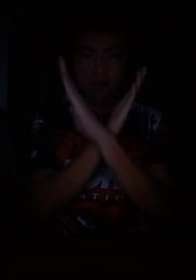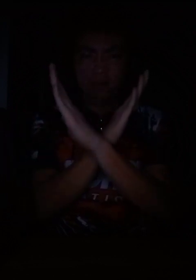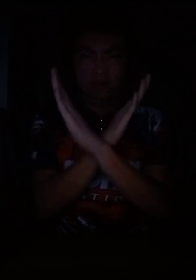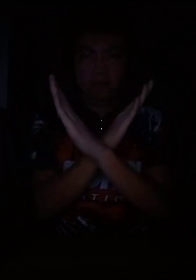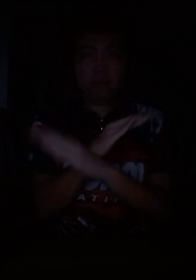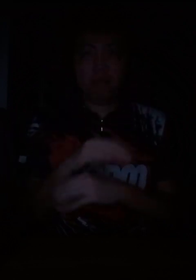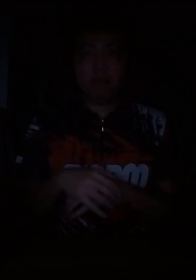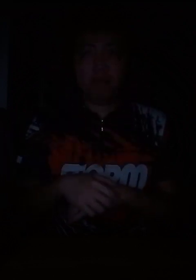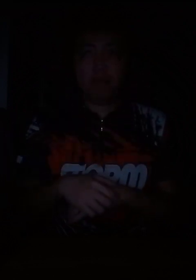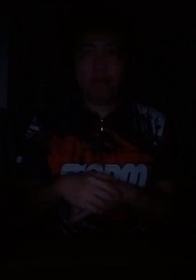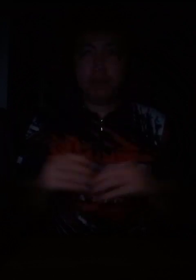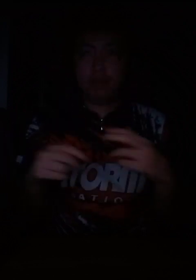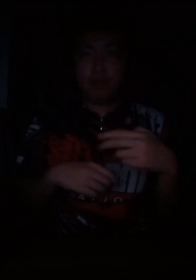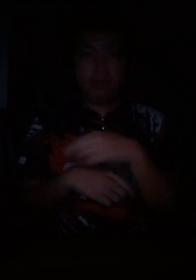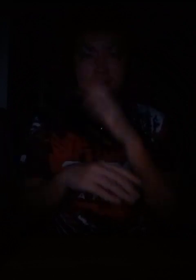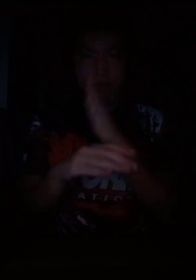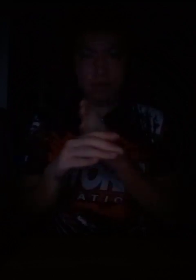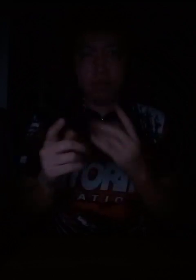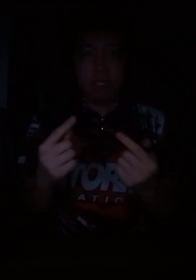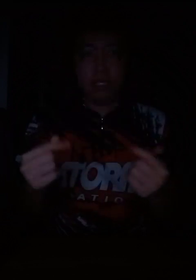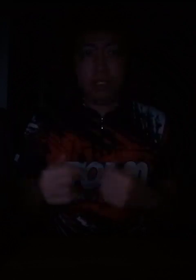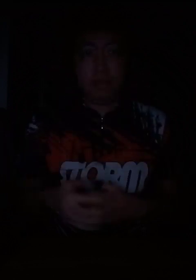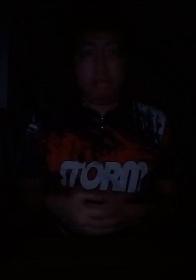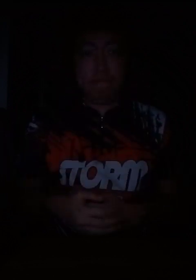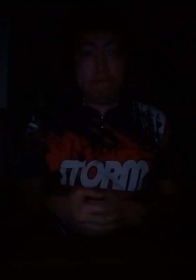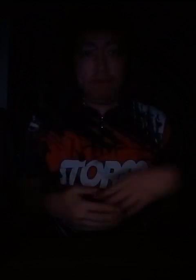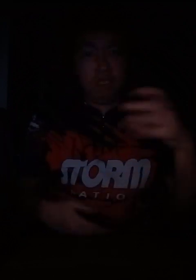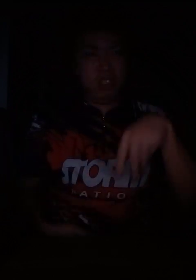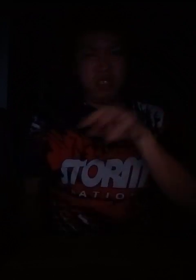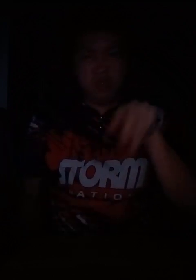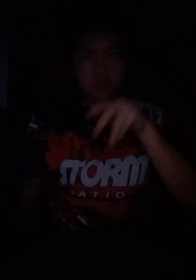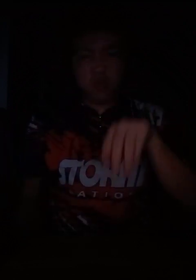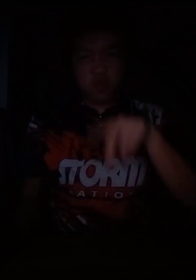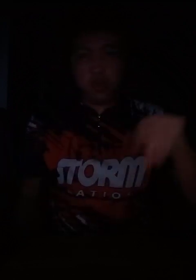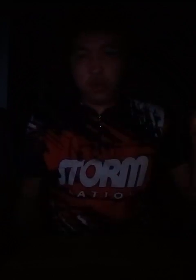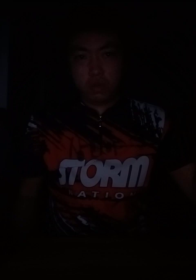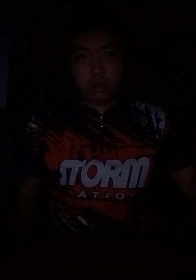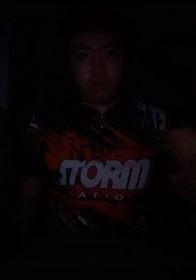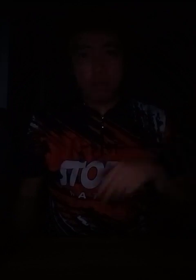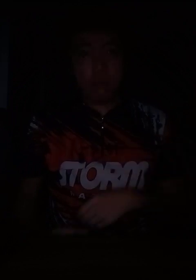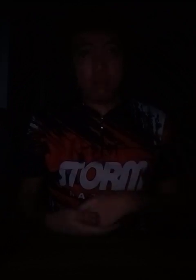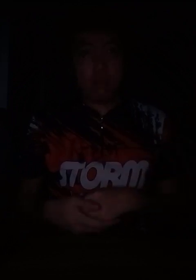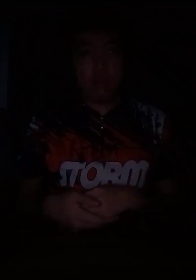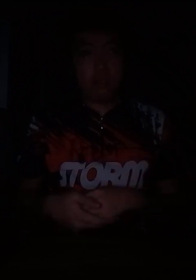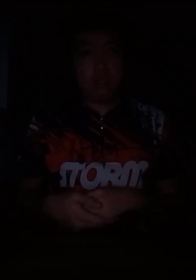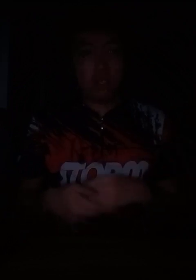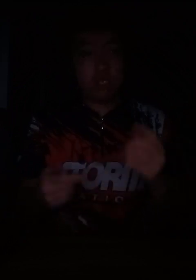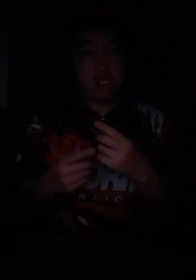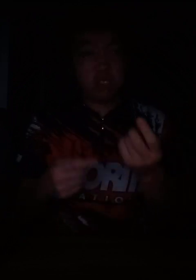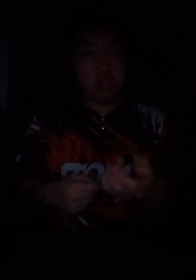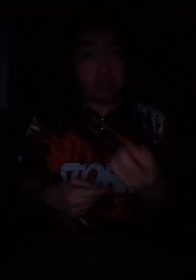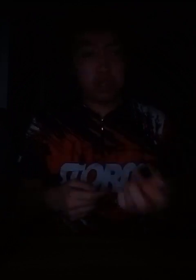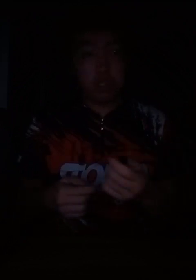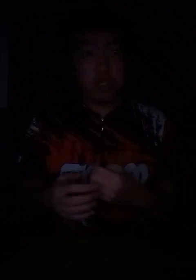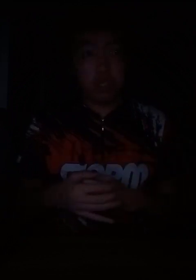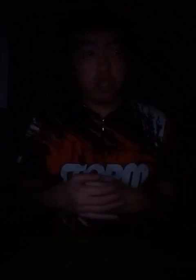들고 버스를 탈 수 없다라고 이제 그분이 그냥 막무가내로 타셨어요. 근데 이제 다른 사람들은 피해를 주나요? 컵을 많이 빼라는